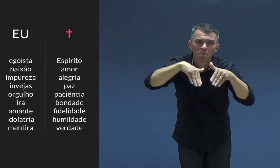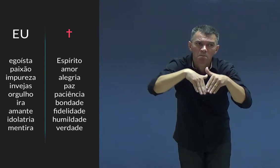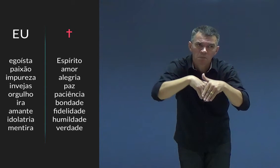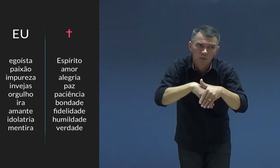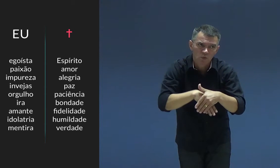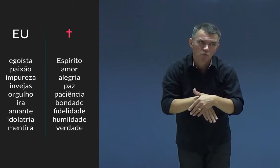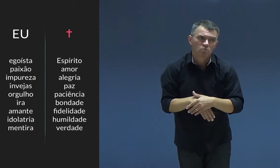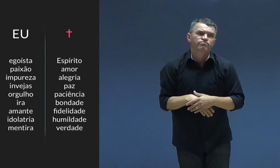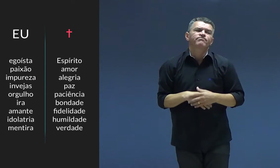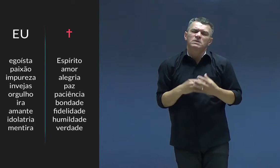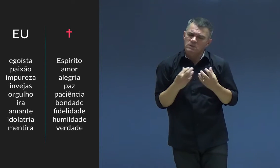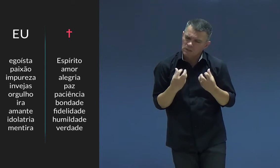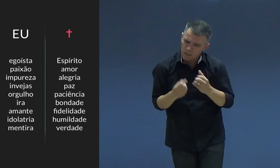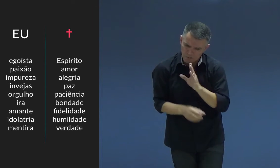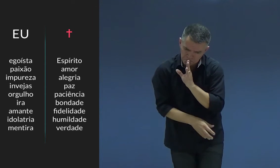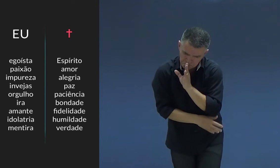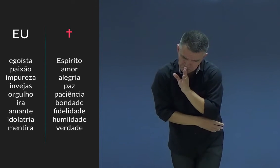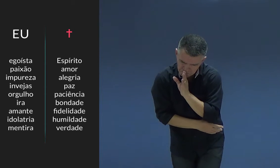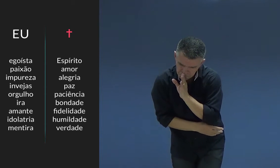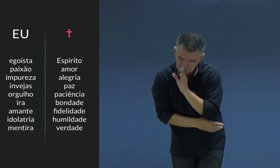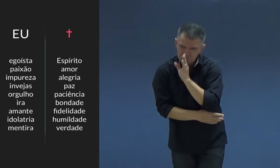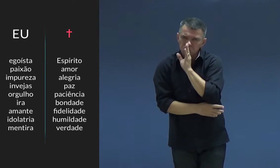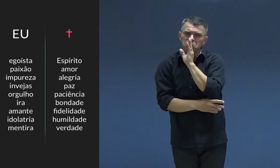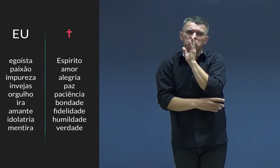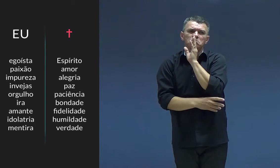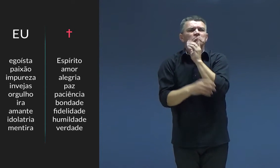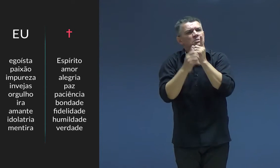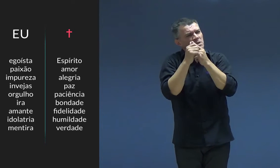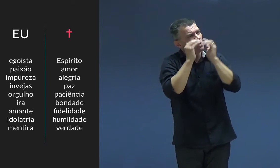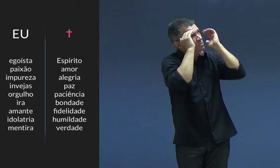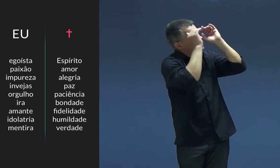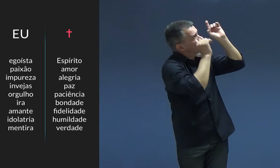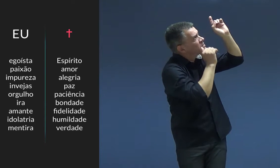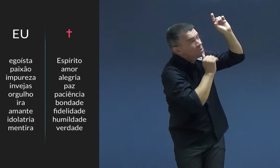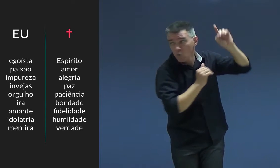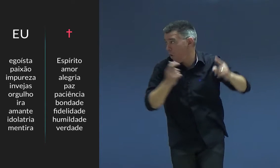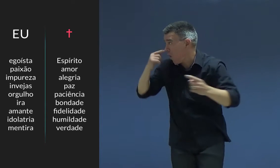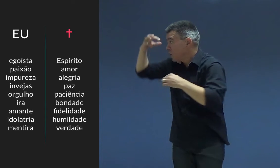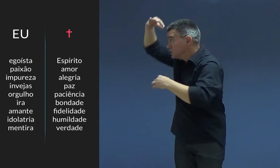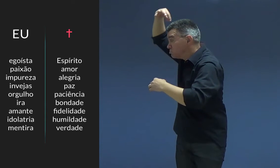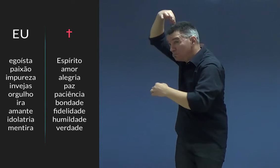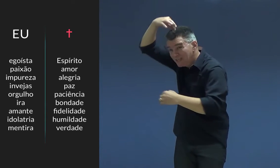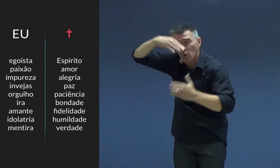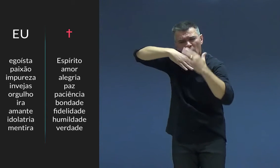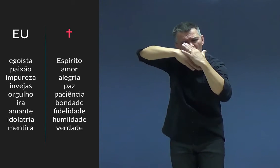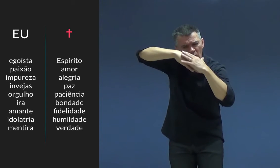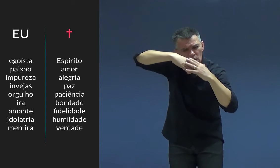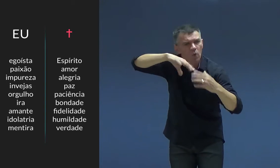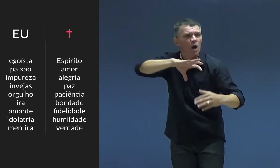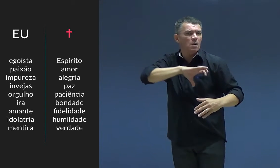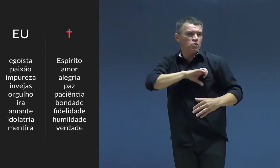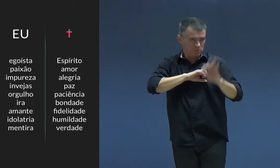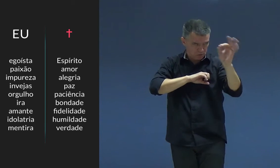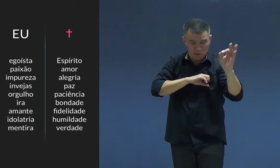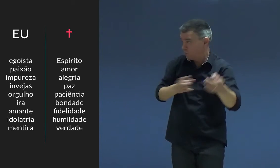Então ali é humildade, né? Você tá sempre quietinho, respeitando a Deus, né?